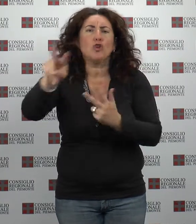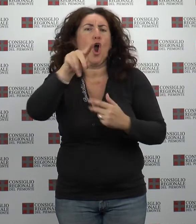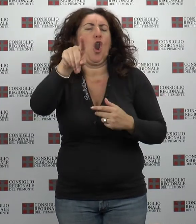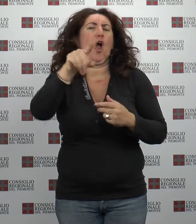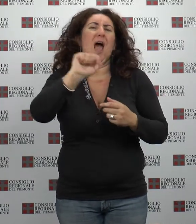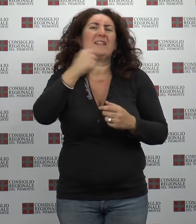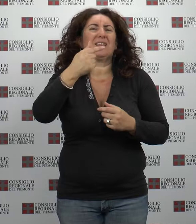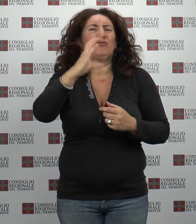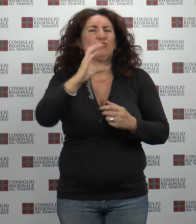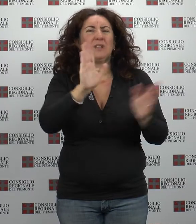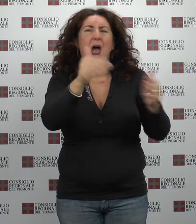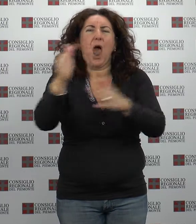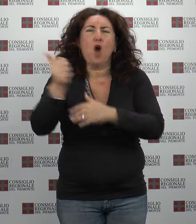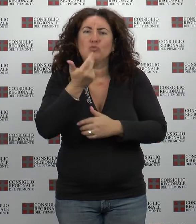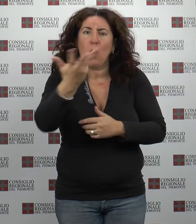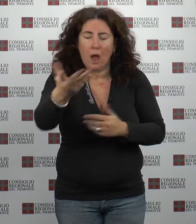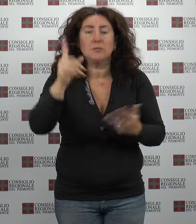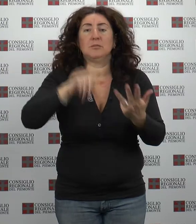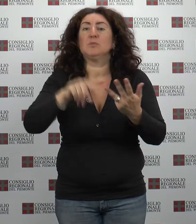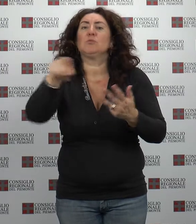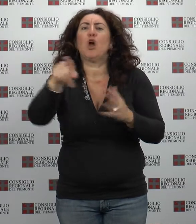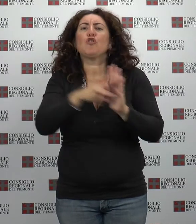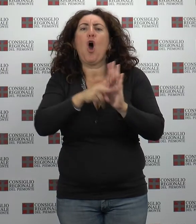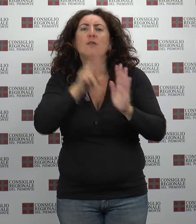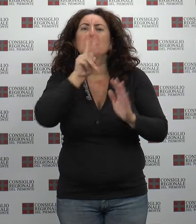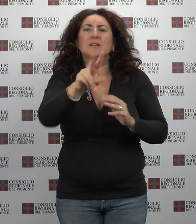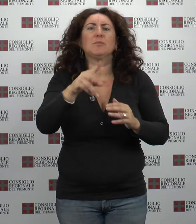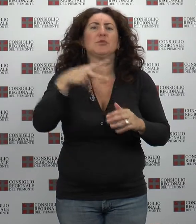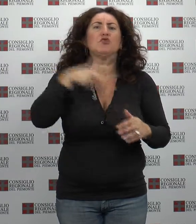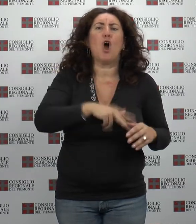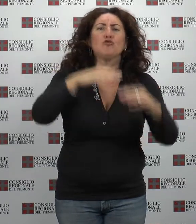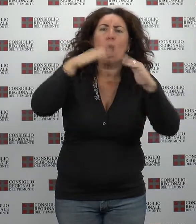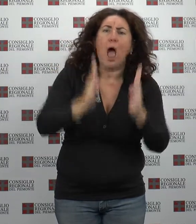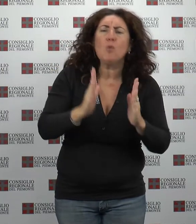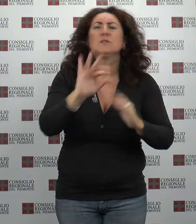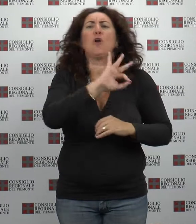norme che prevedano anche misure di social housing e autorecupero delle abitazioni.